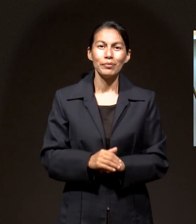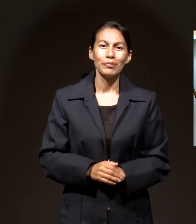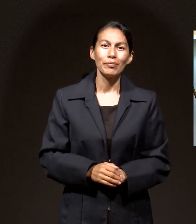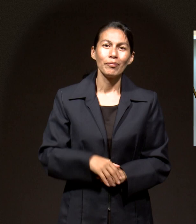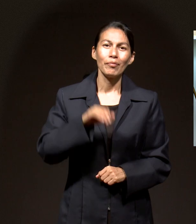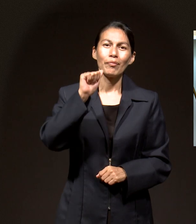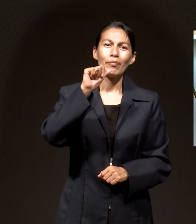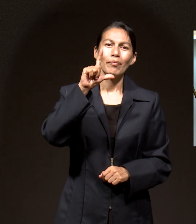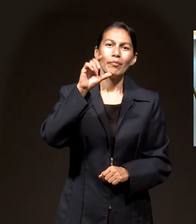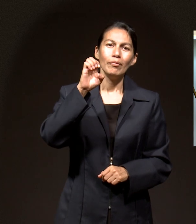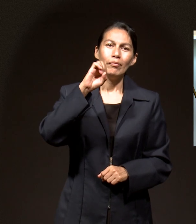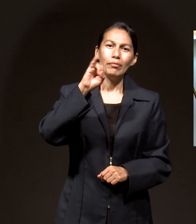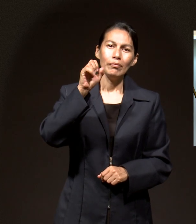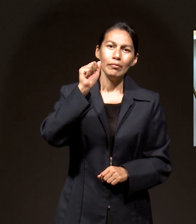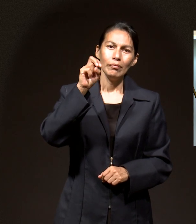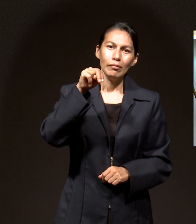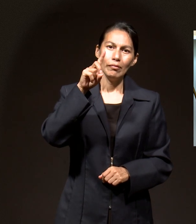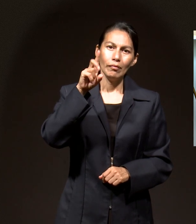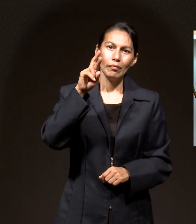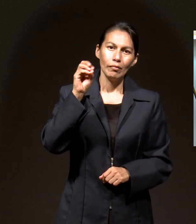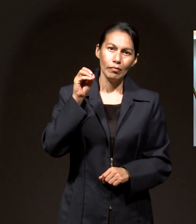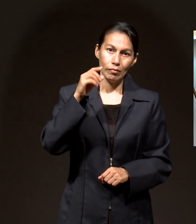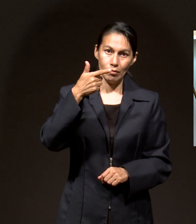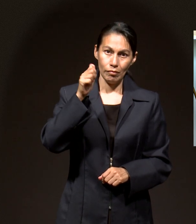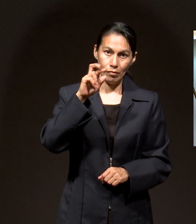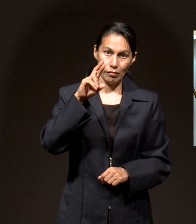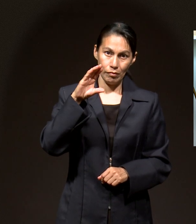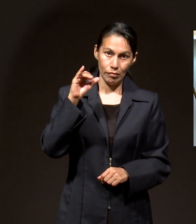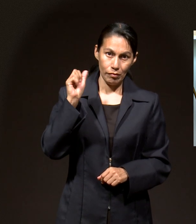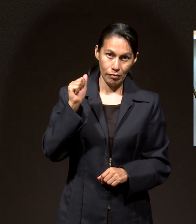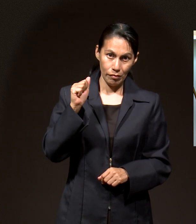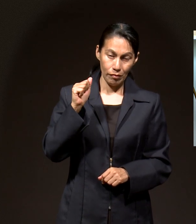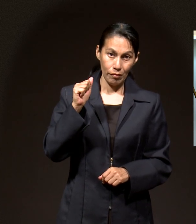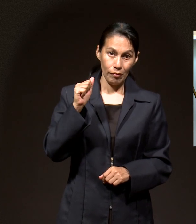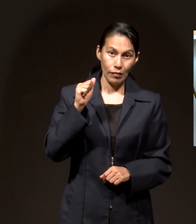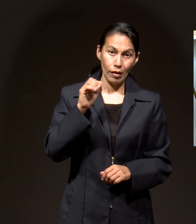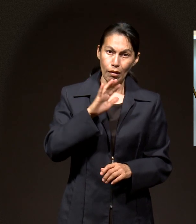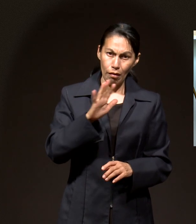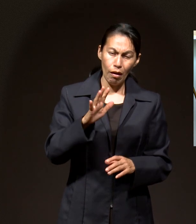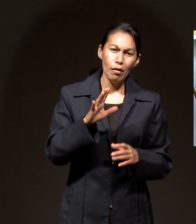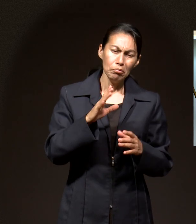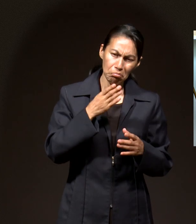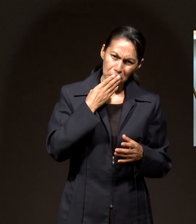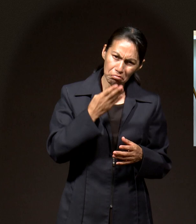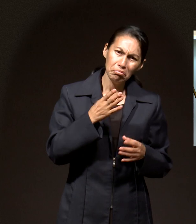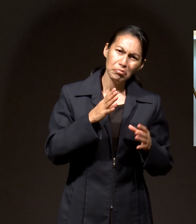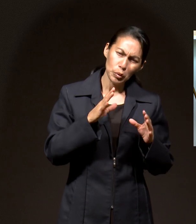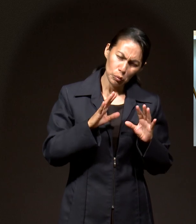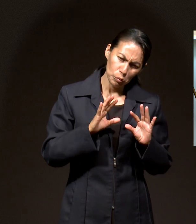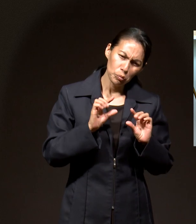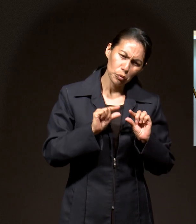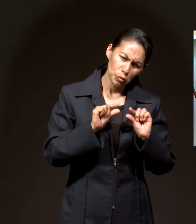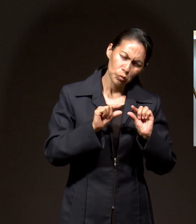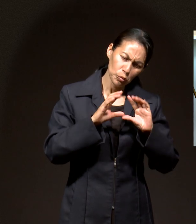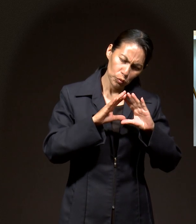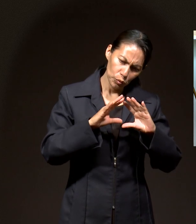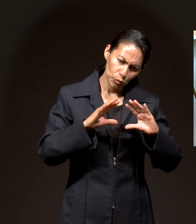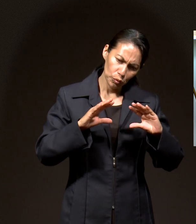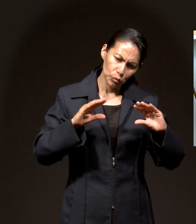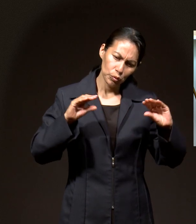agradezcamos porque Alejandro García fue operado y está en recuperación. Y damos gloria a Dios